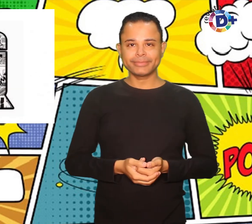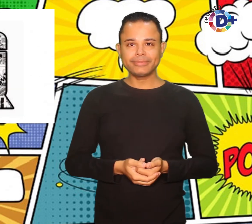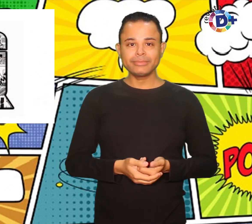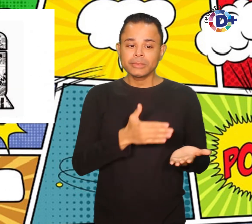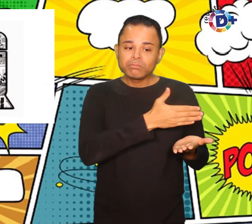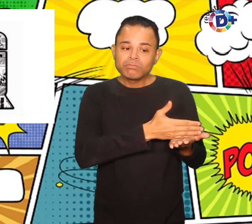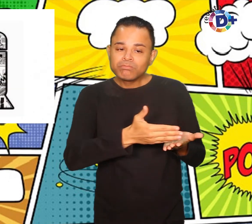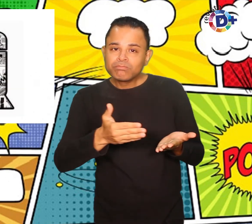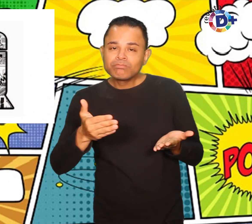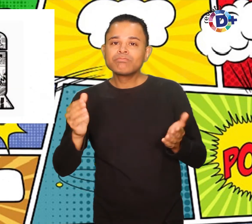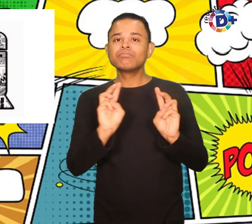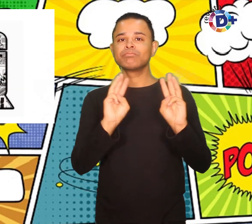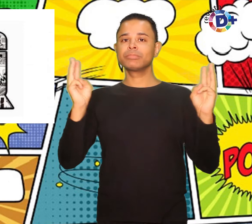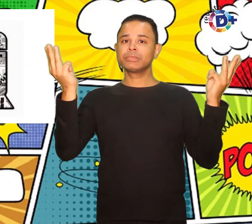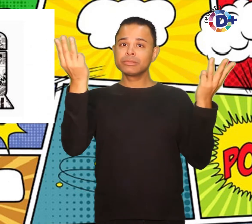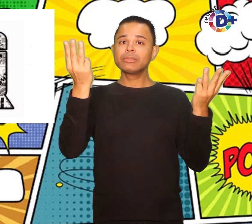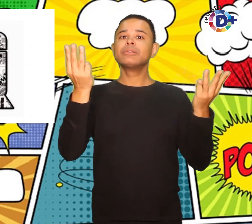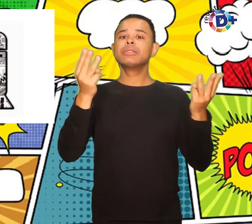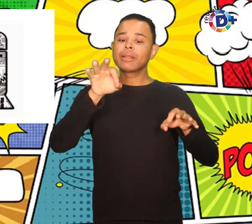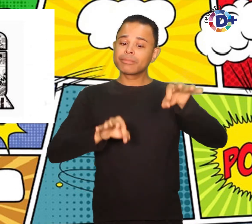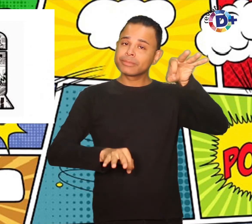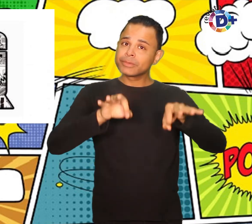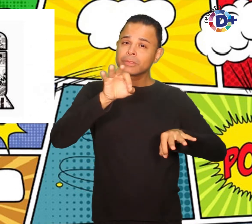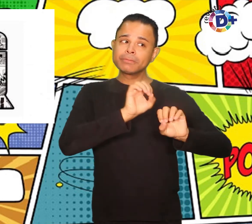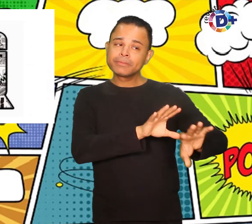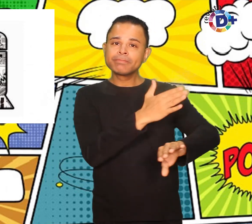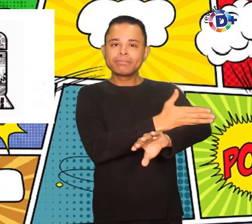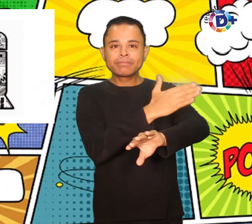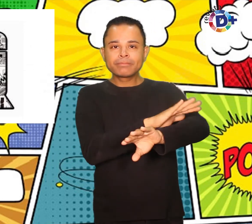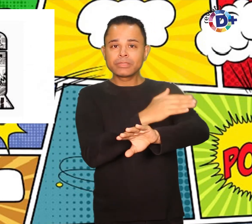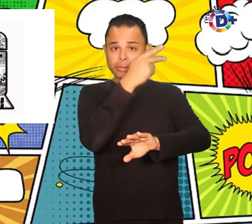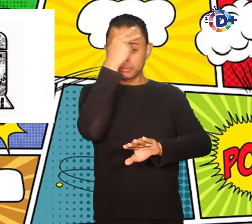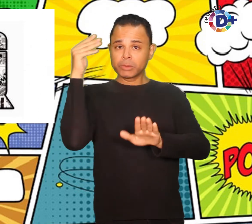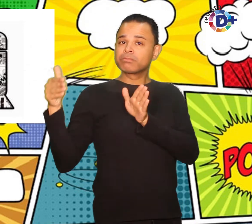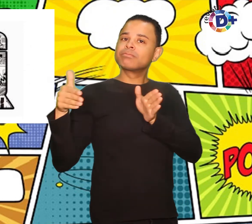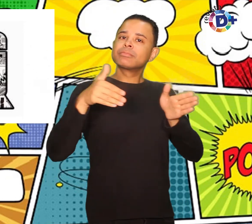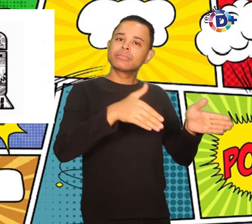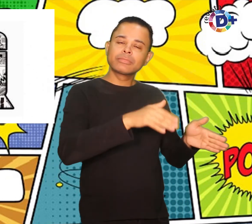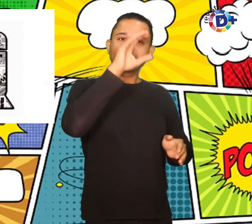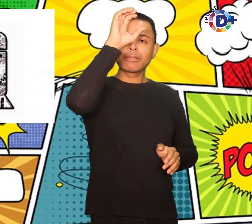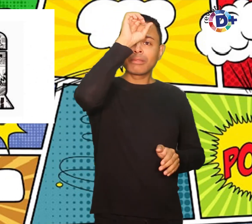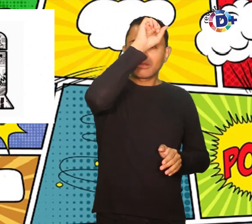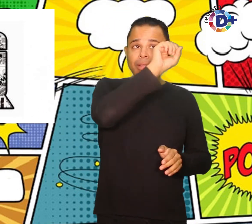evento também será ministrada uma oficina em que os participantes aprenderão a produzir histórias